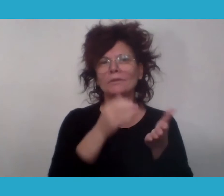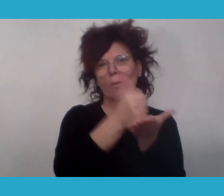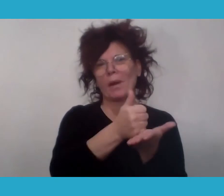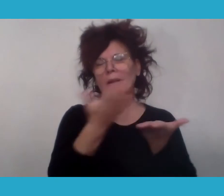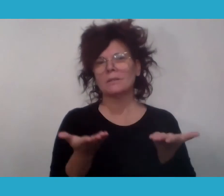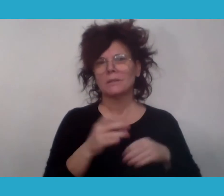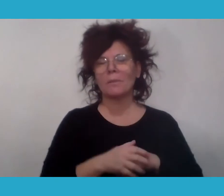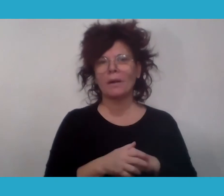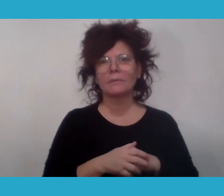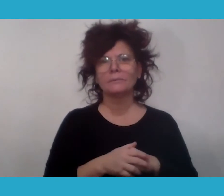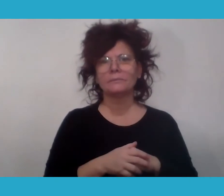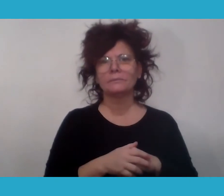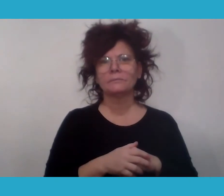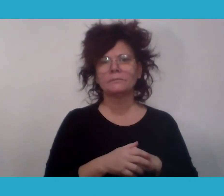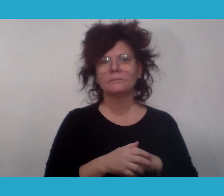paradójico que los vecinos se